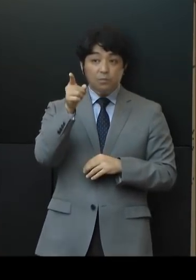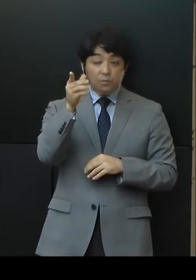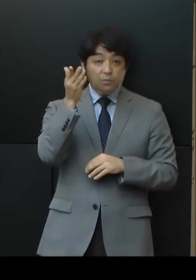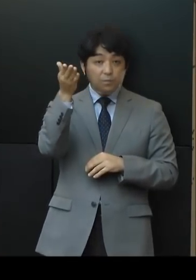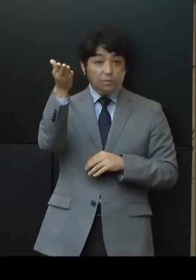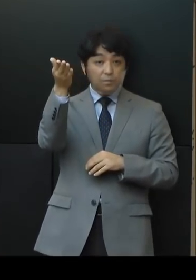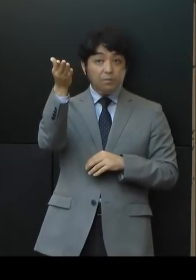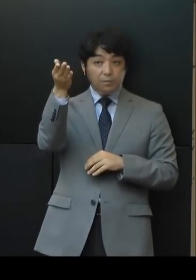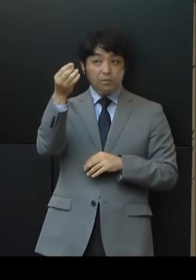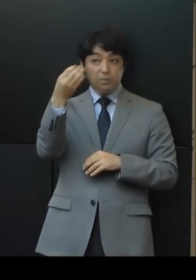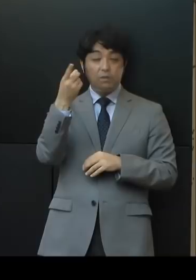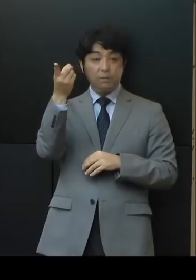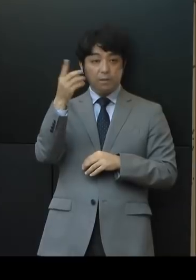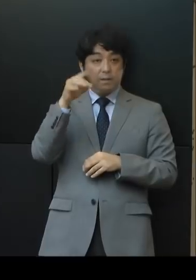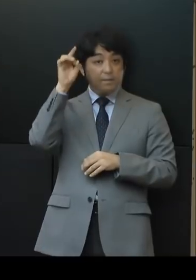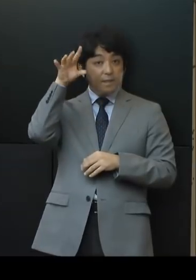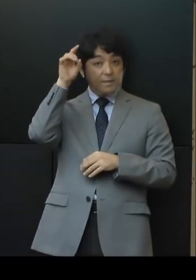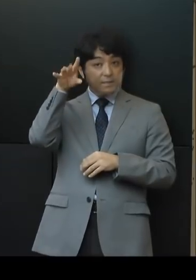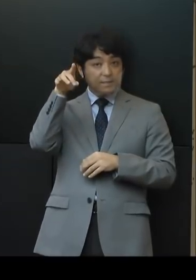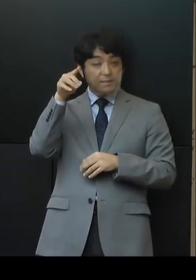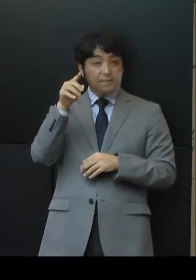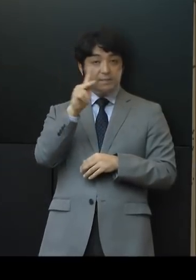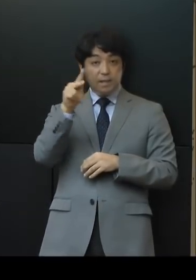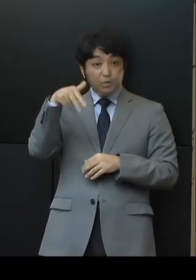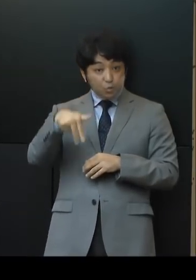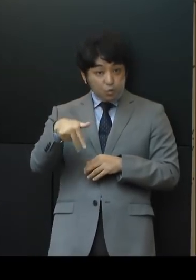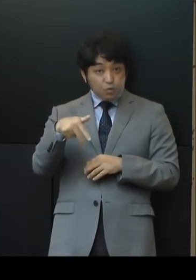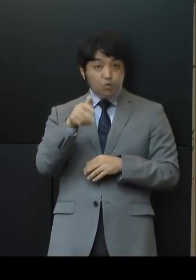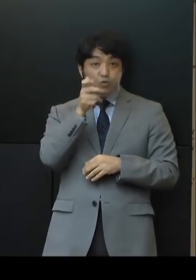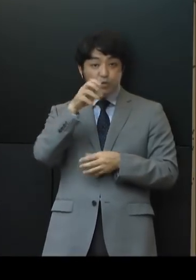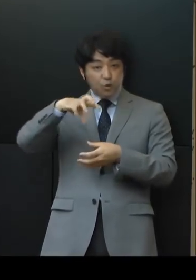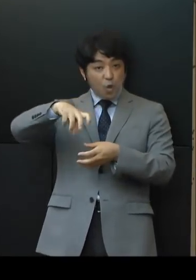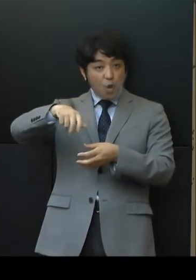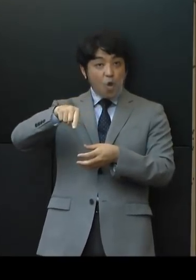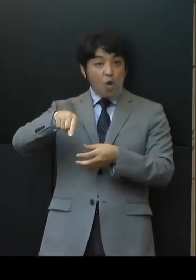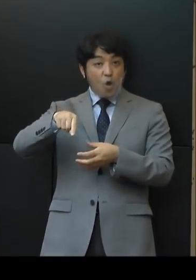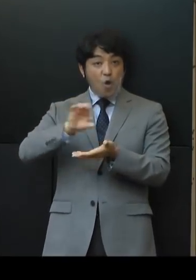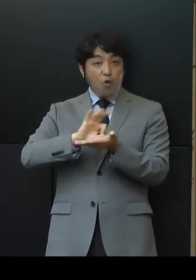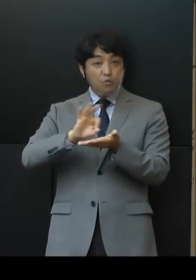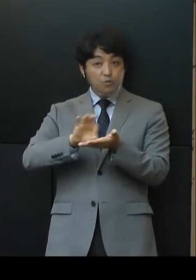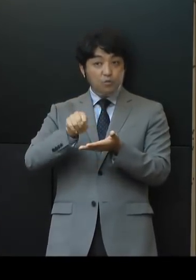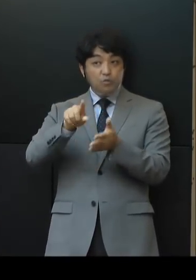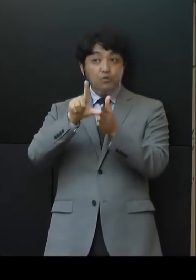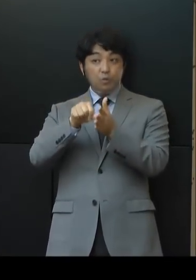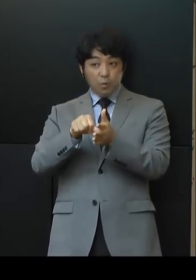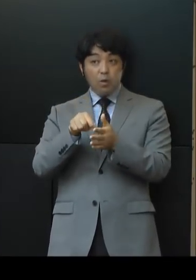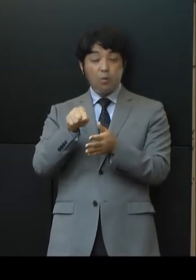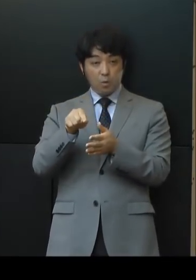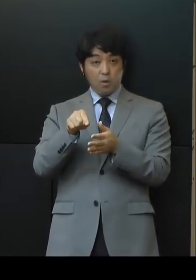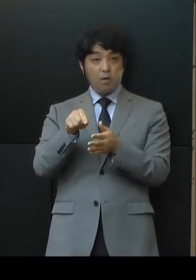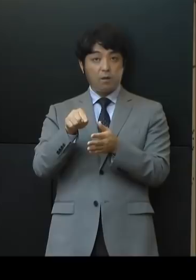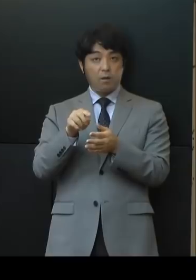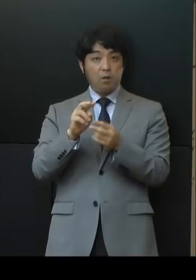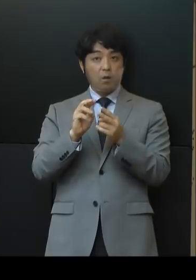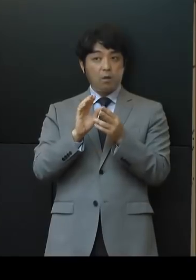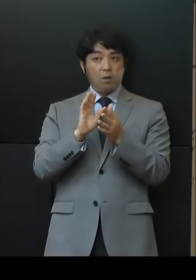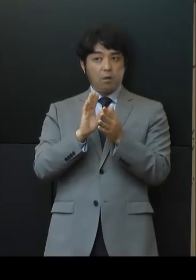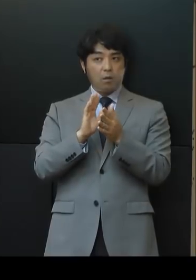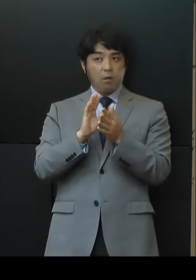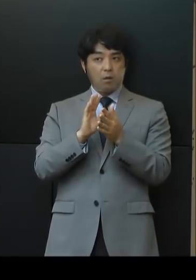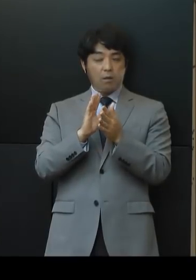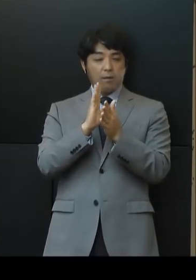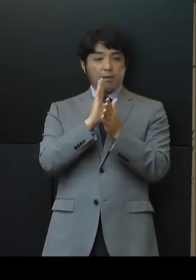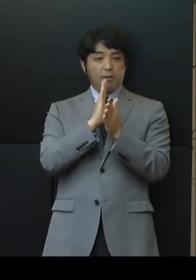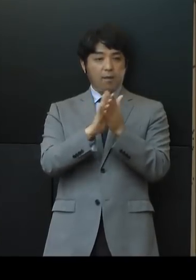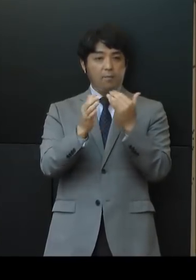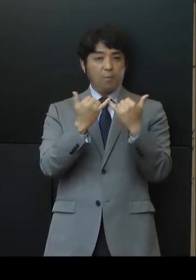とかですね、そういった生活インフラ、これ事業者もそうなんですけど、県民も影響を受ける、もうなぜか